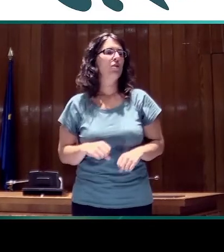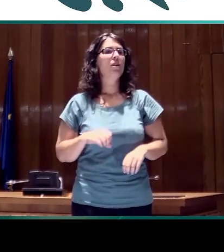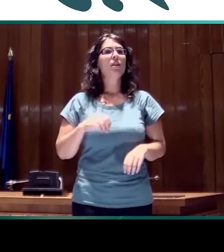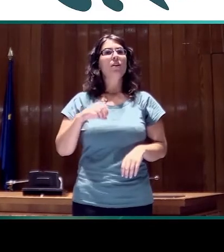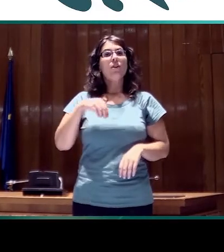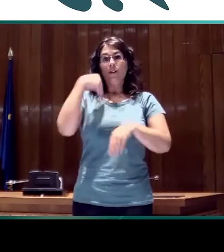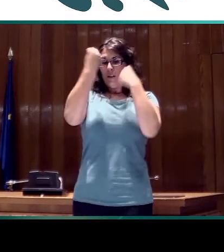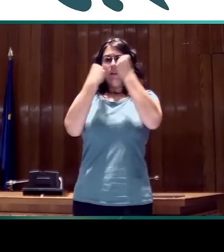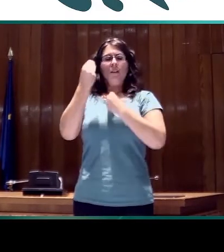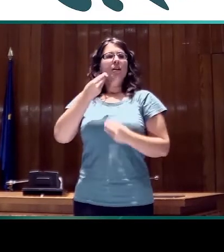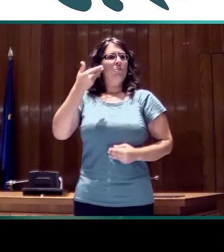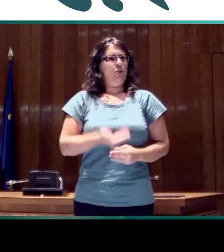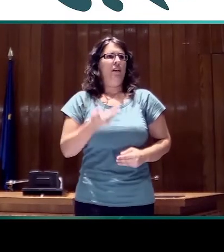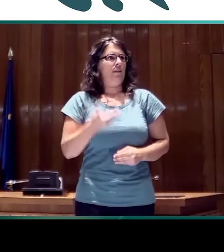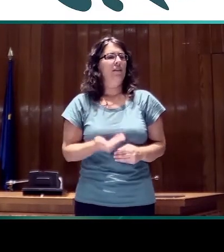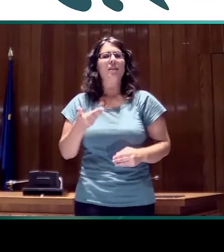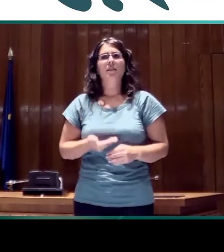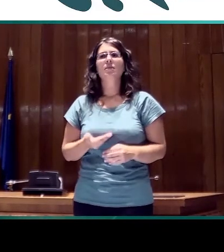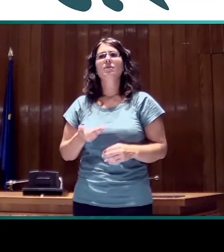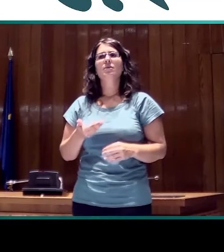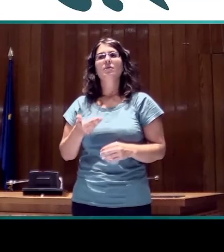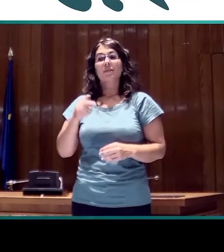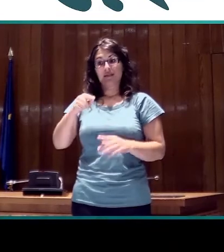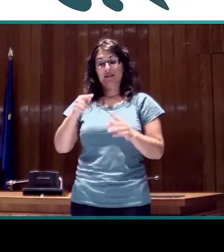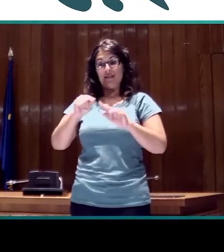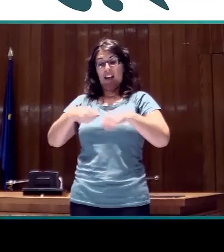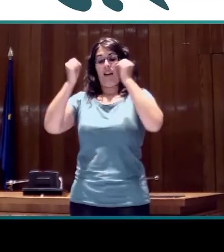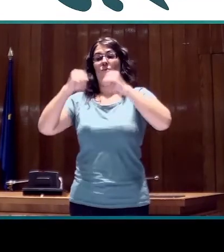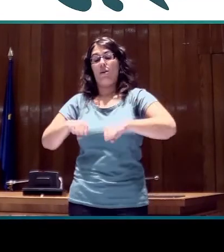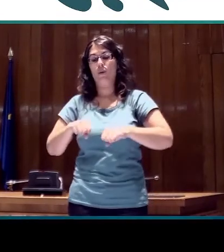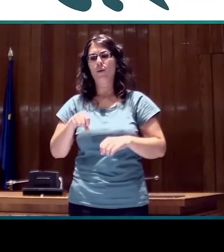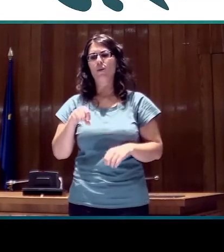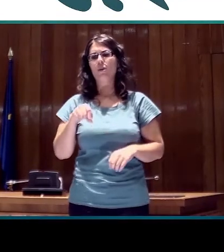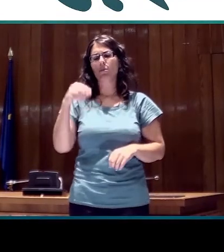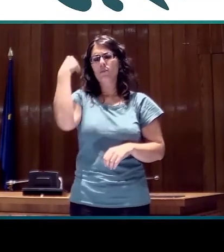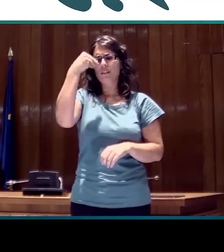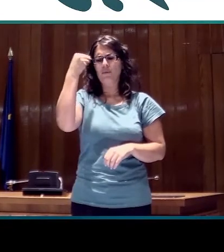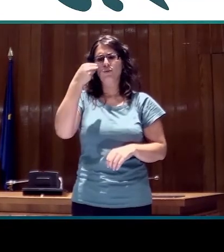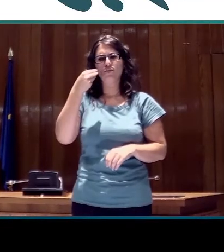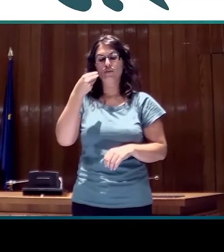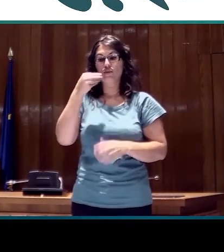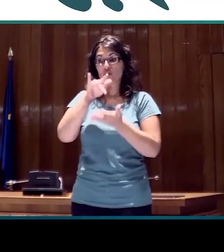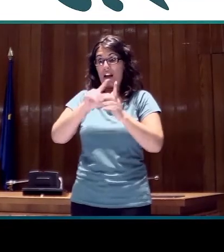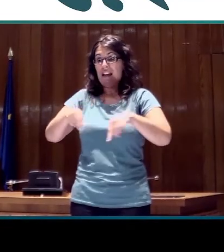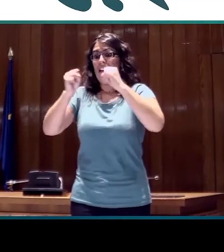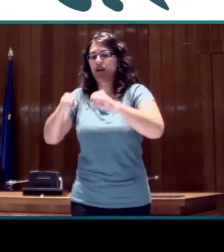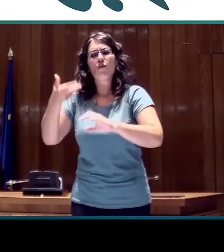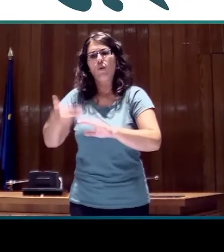era un acuerdo que nos parecía que era fundamental el llegar a ese convenio con una institución como la